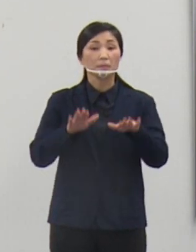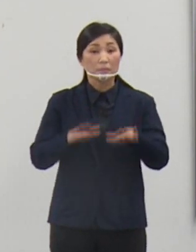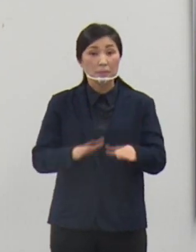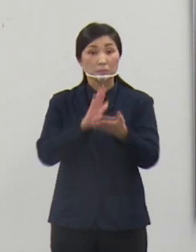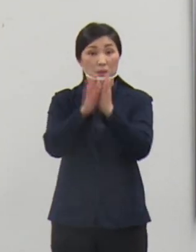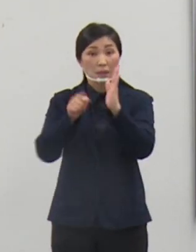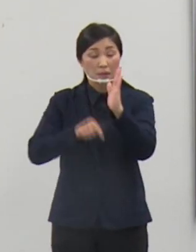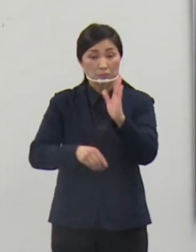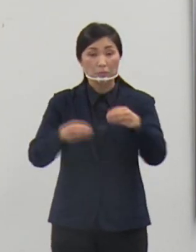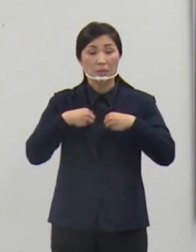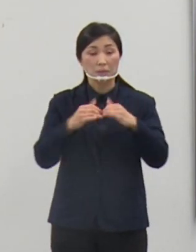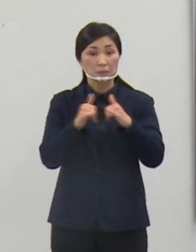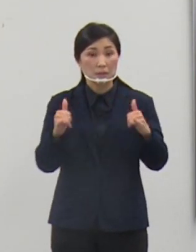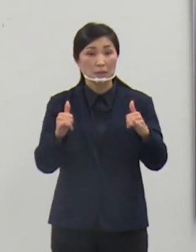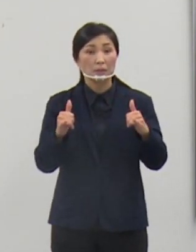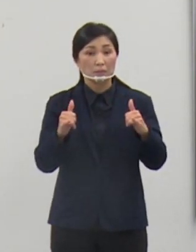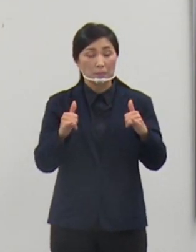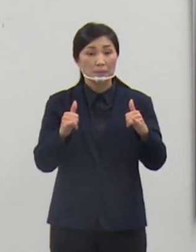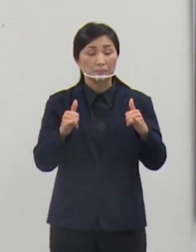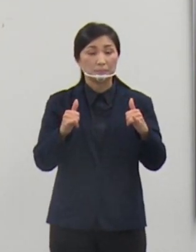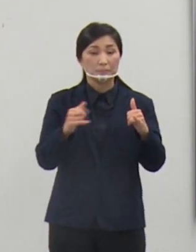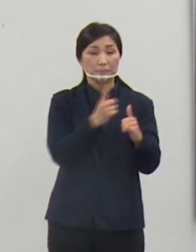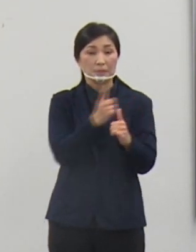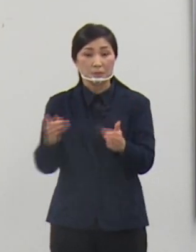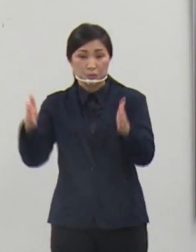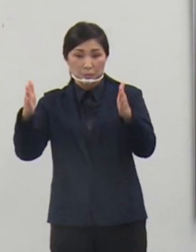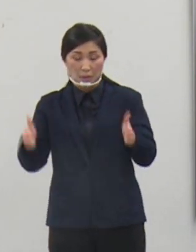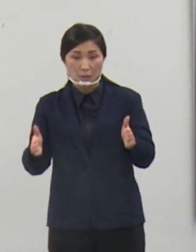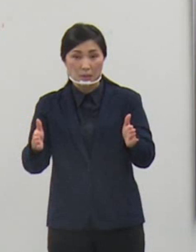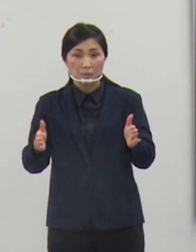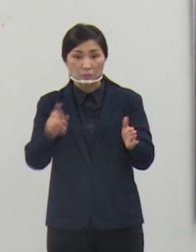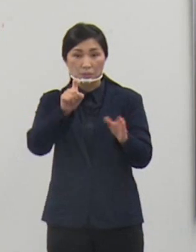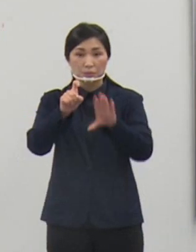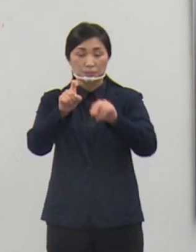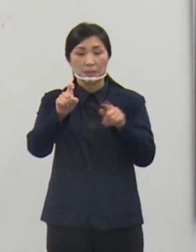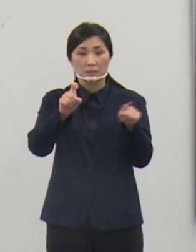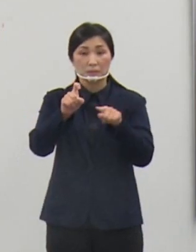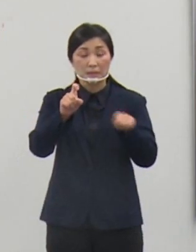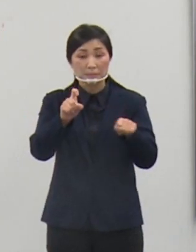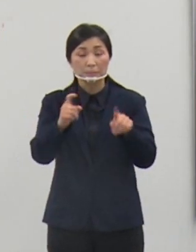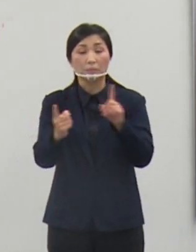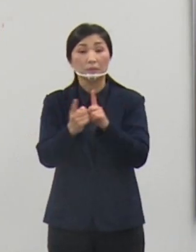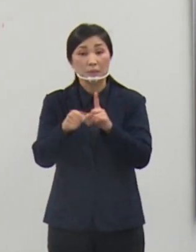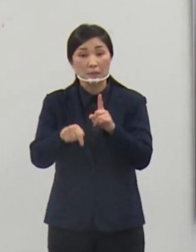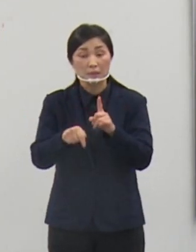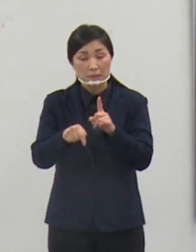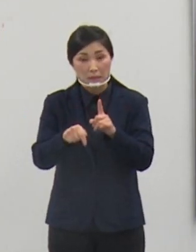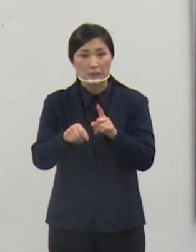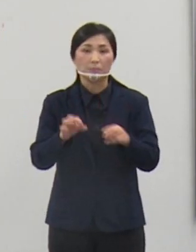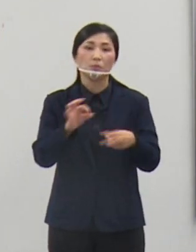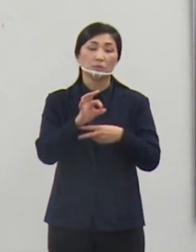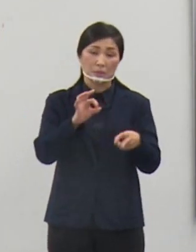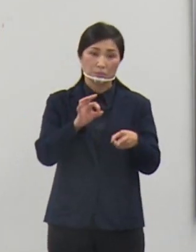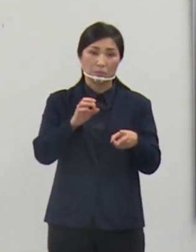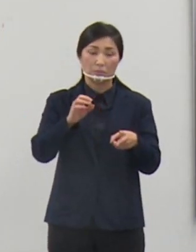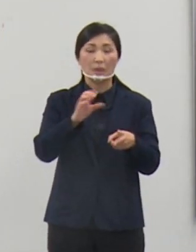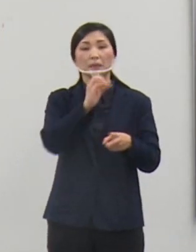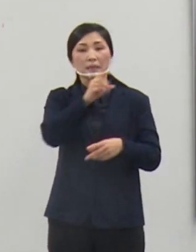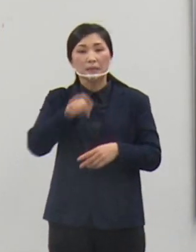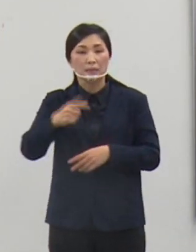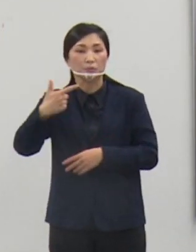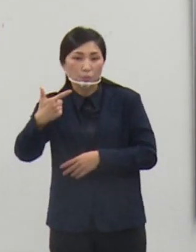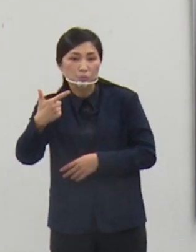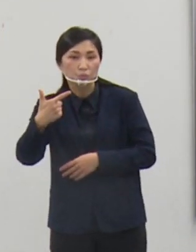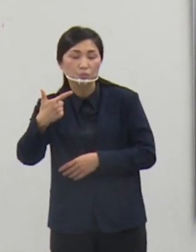感染状況は直近1週間の10万人当たりの新規感染者数が 0.06 人ということでございます。直近